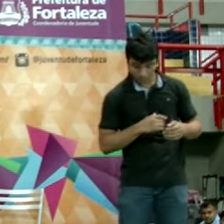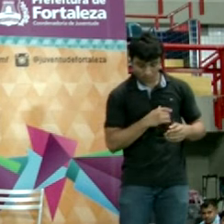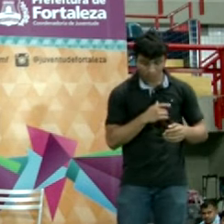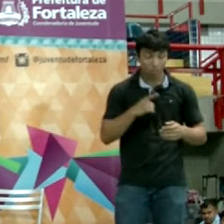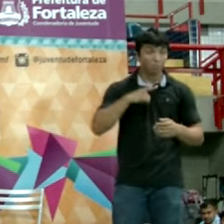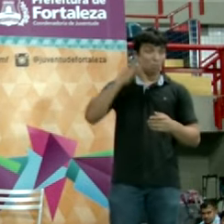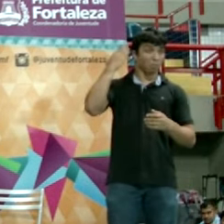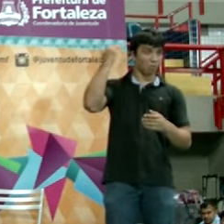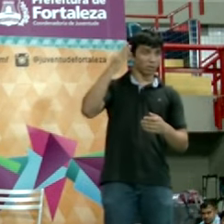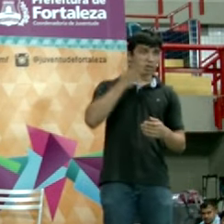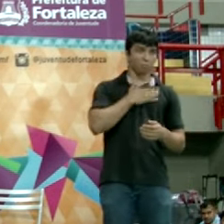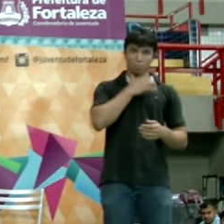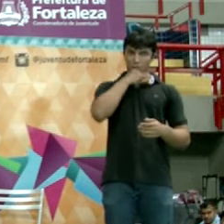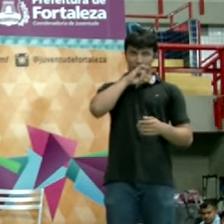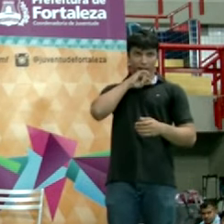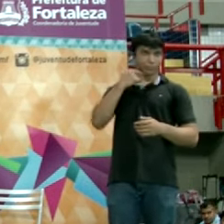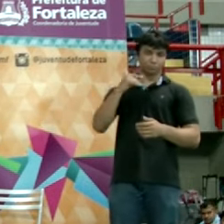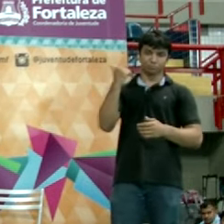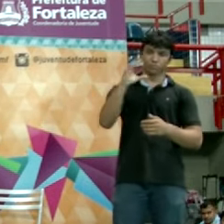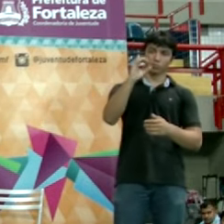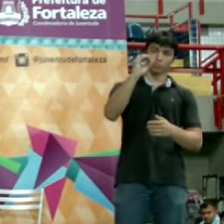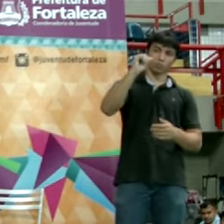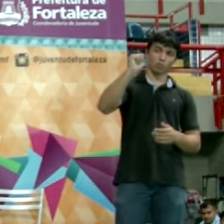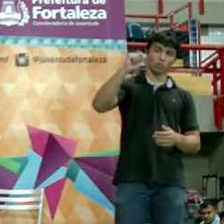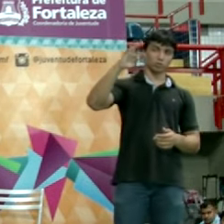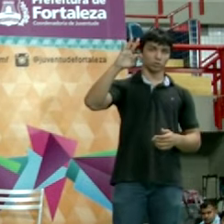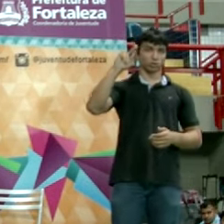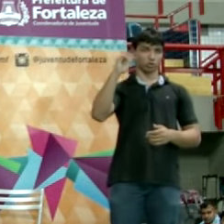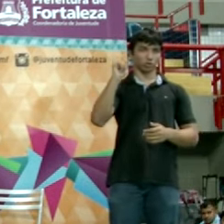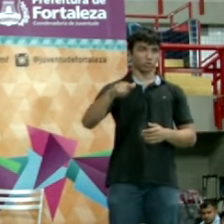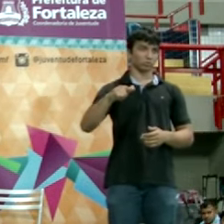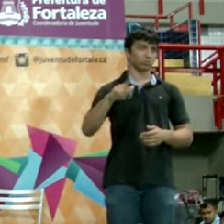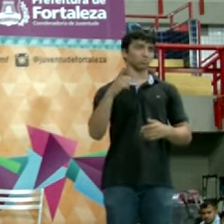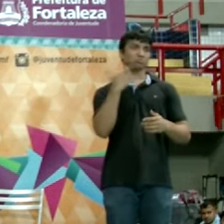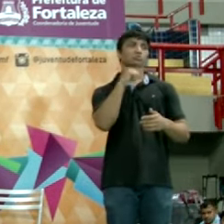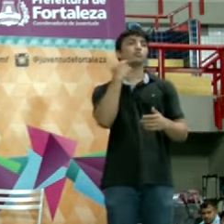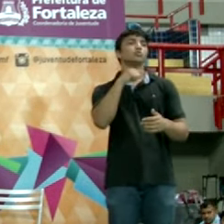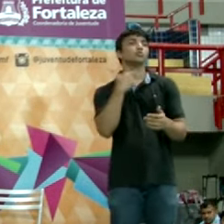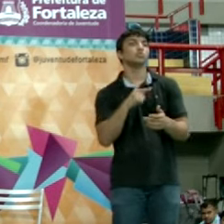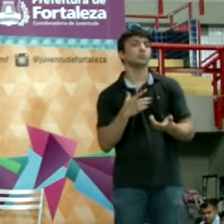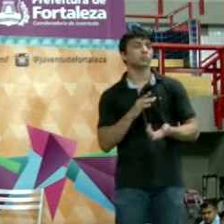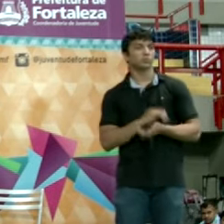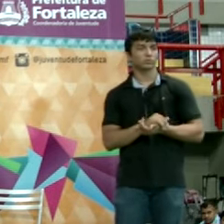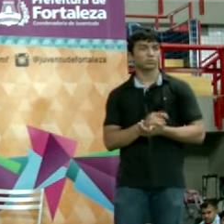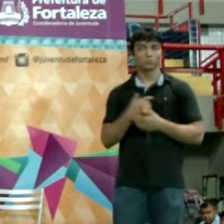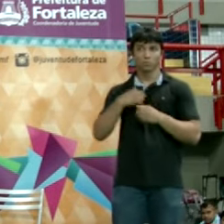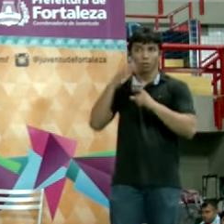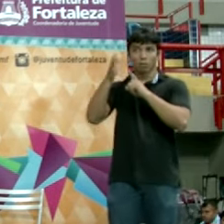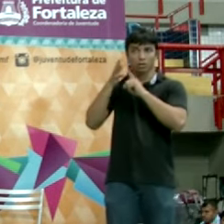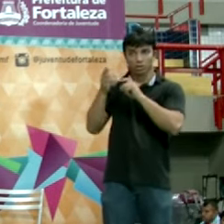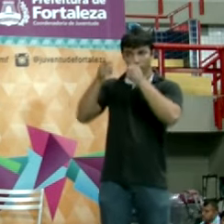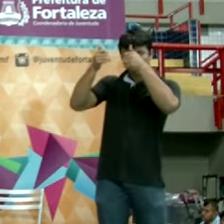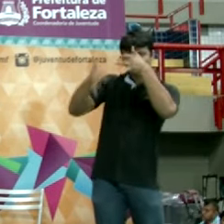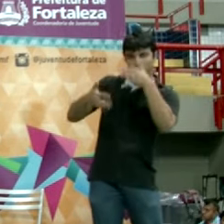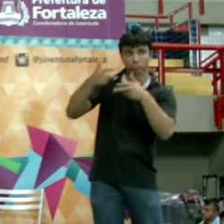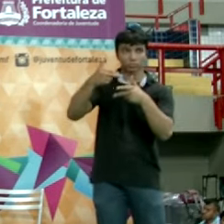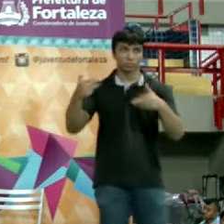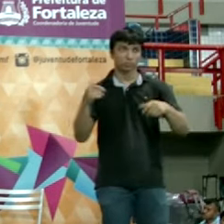No tempo do meu pai, coaching não existia. Por exemplo, ninguém falava nisso. Vocês estão entendendo o que eu